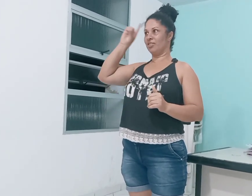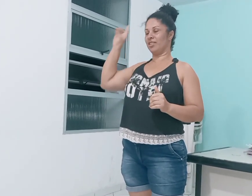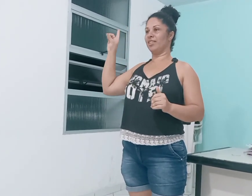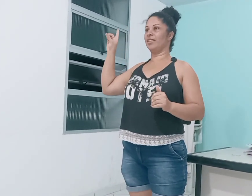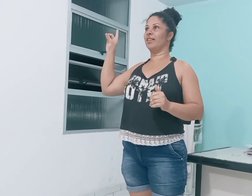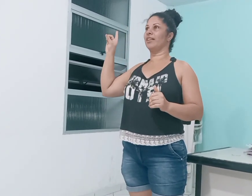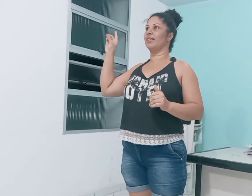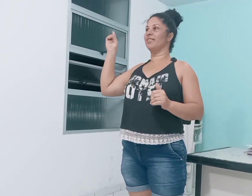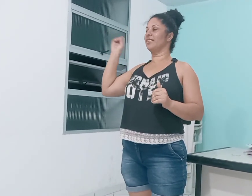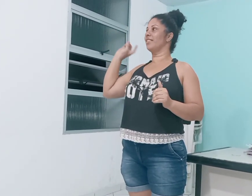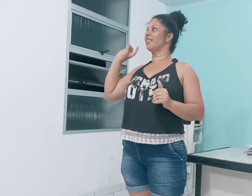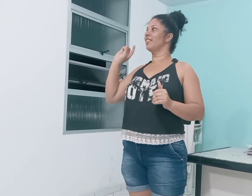Dia.